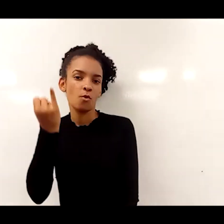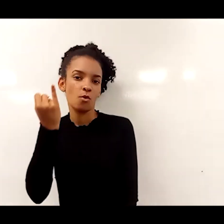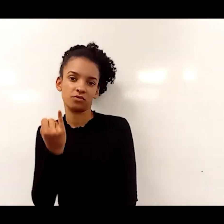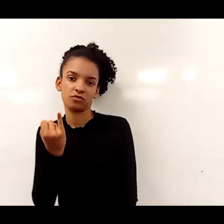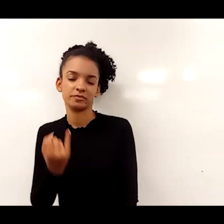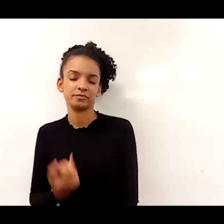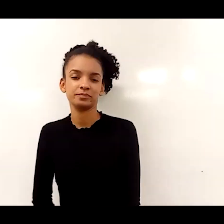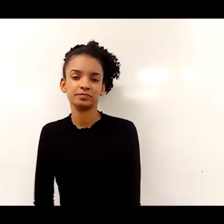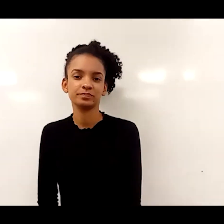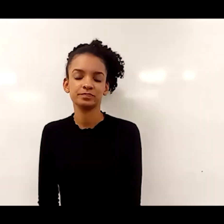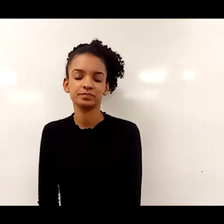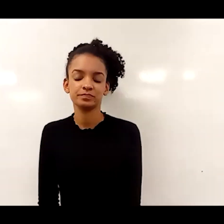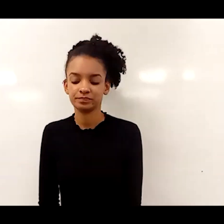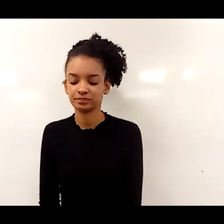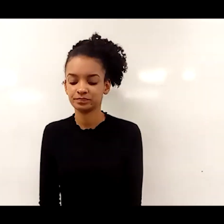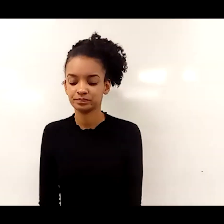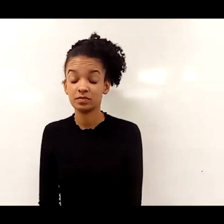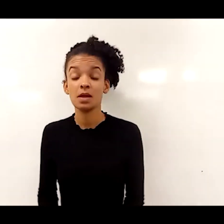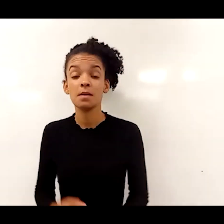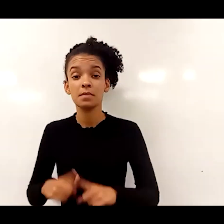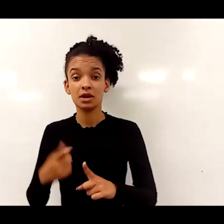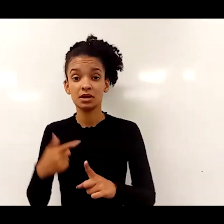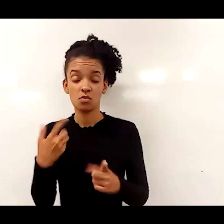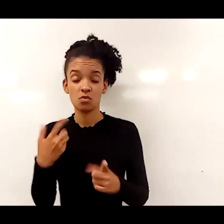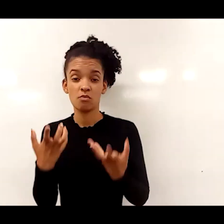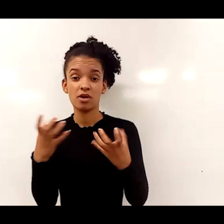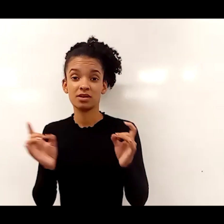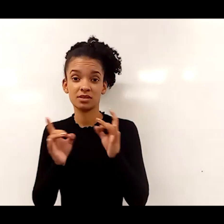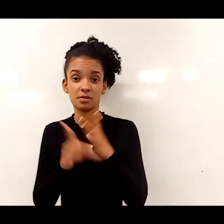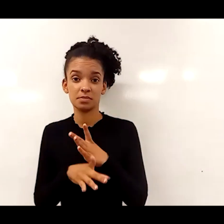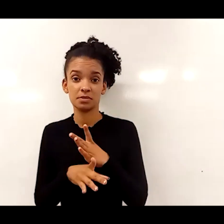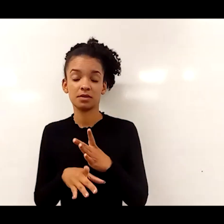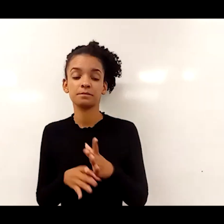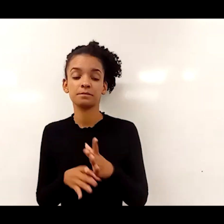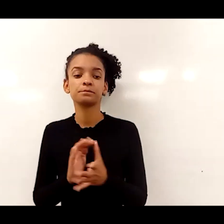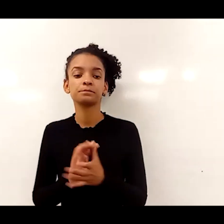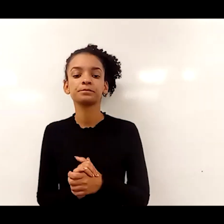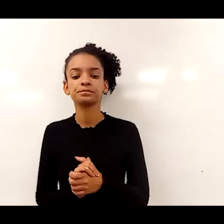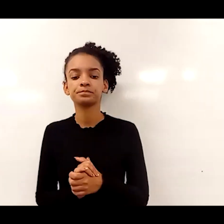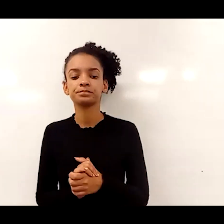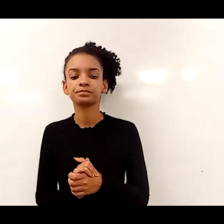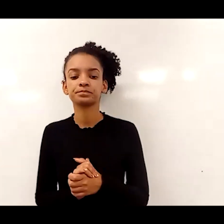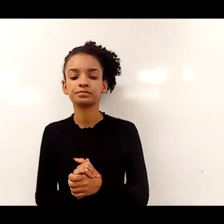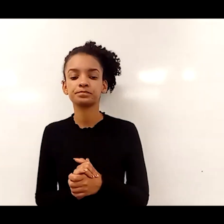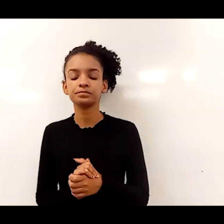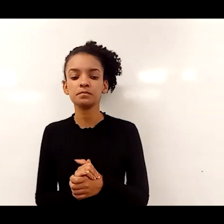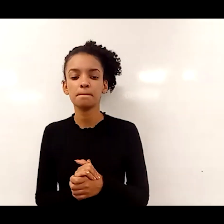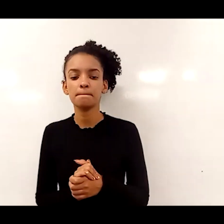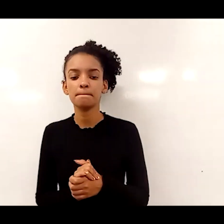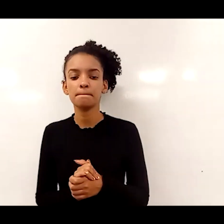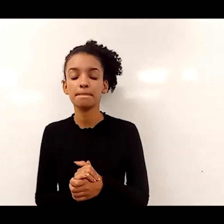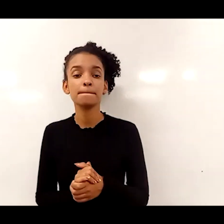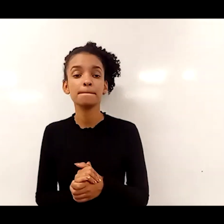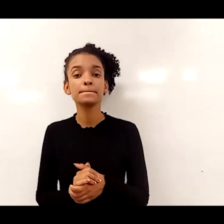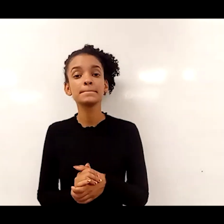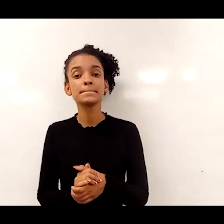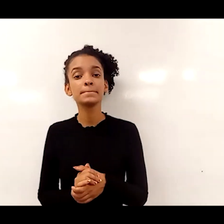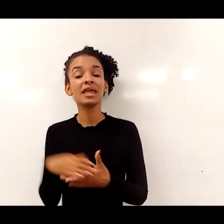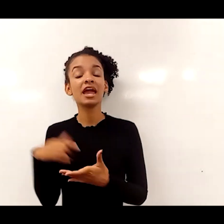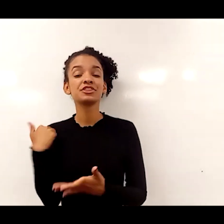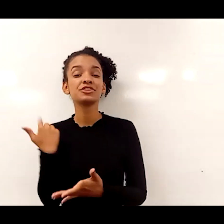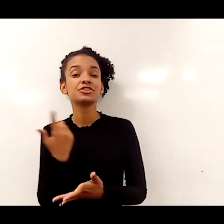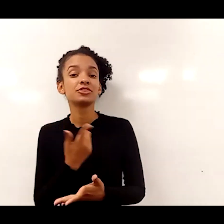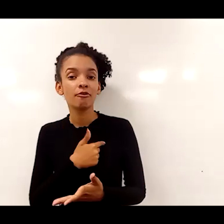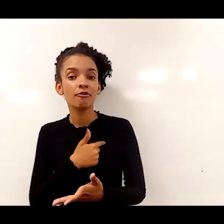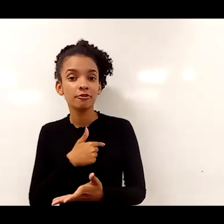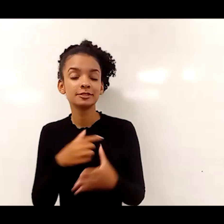a ver se vocês vão atender o chamamento para sermos um time, de